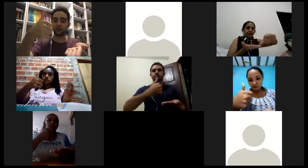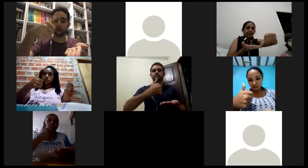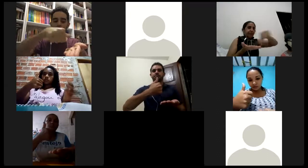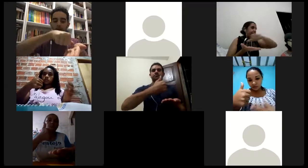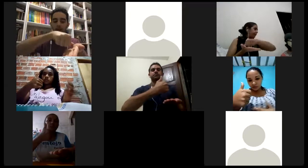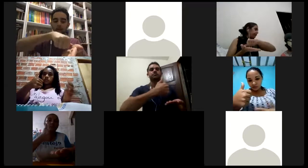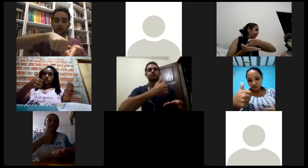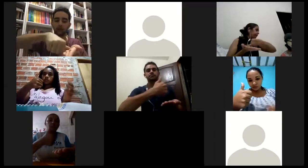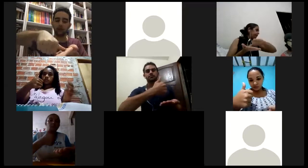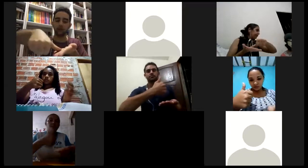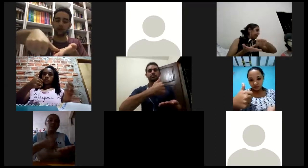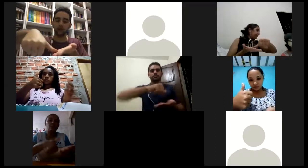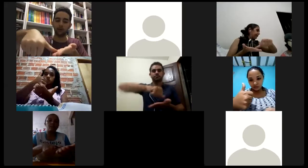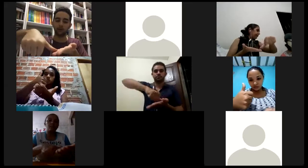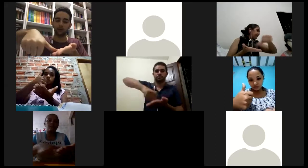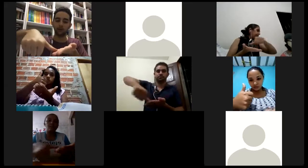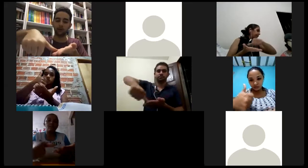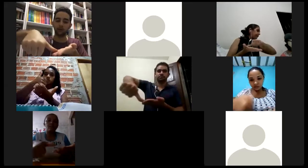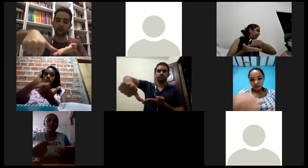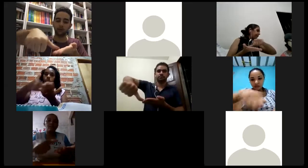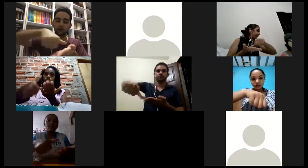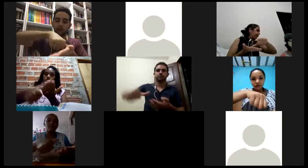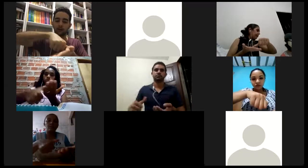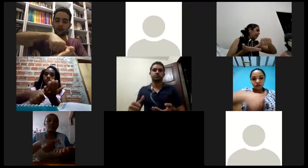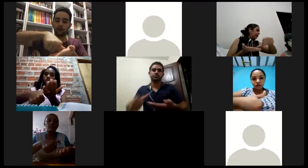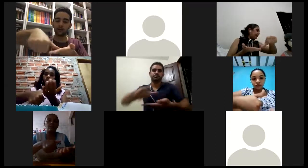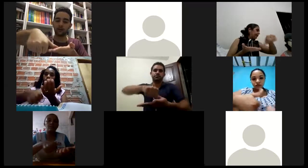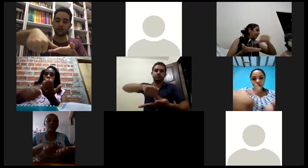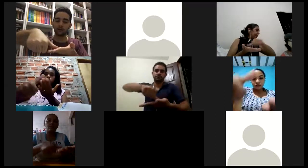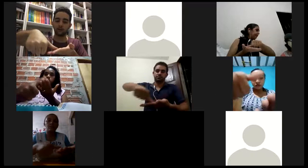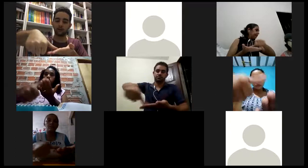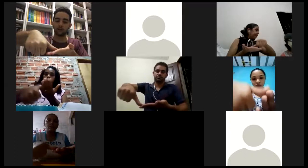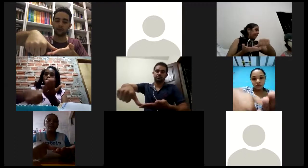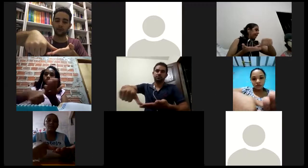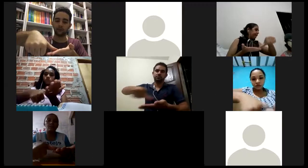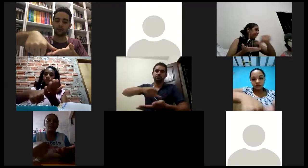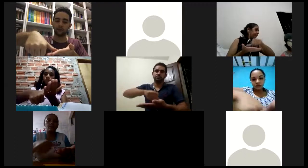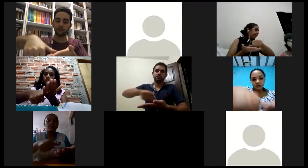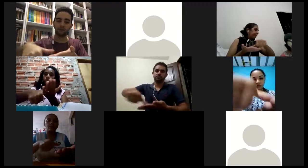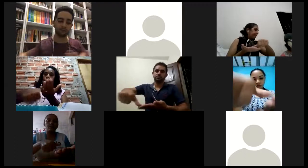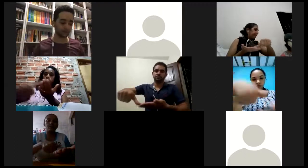meu polegar na minha mão aberta. Fita adesiva.